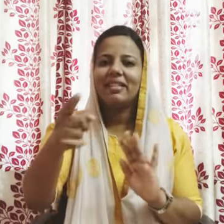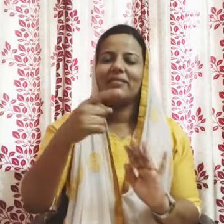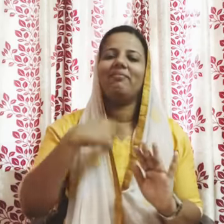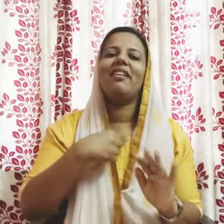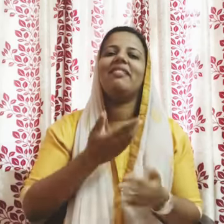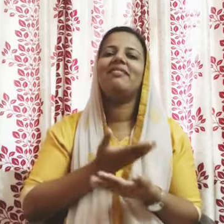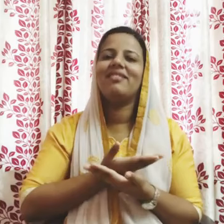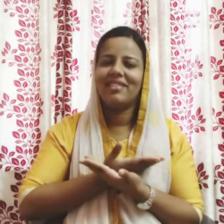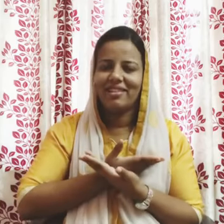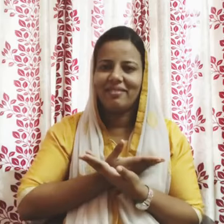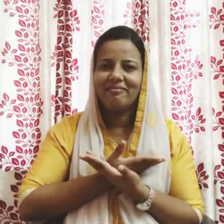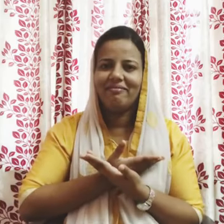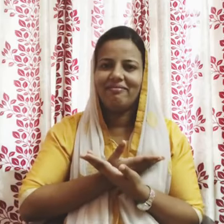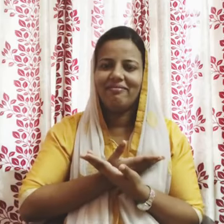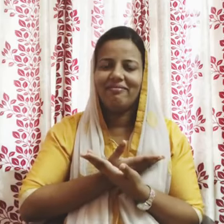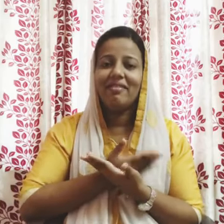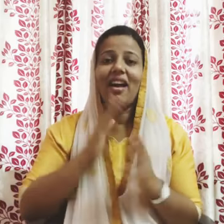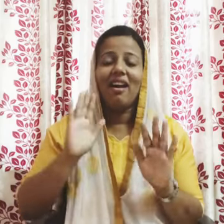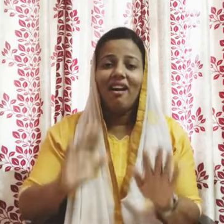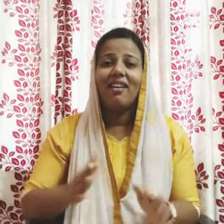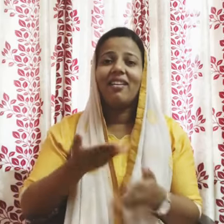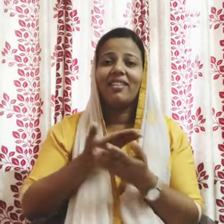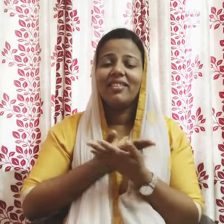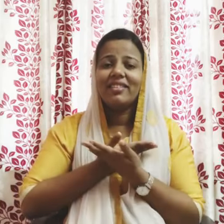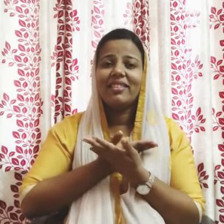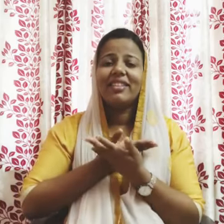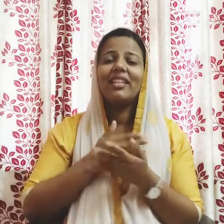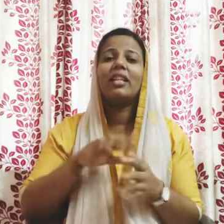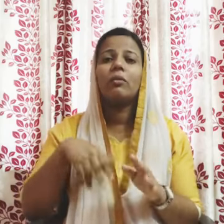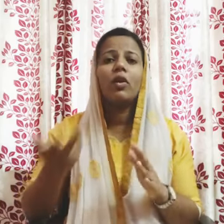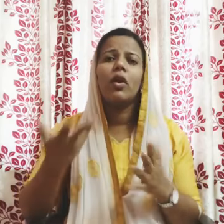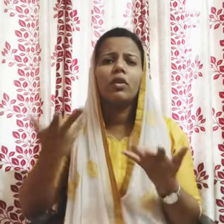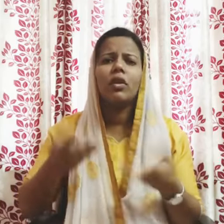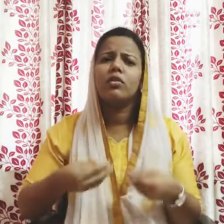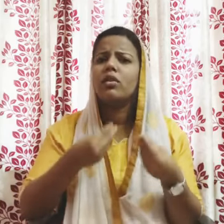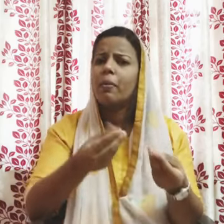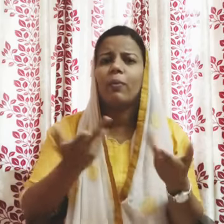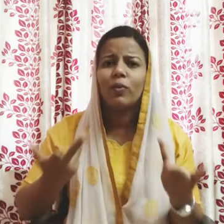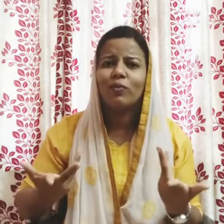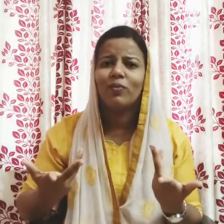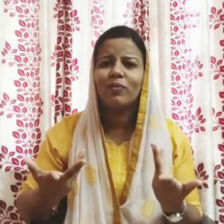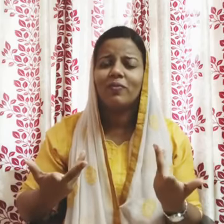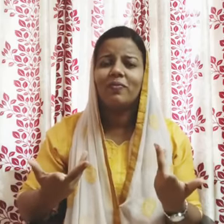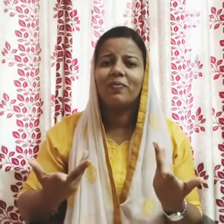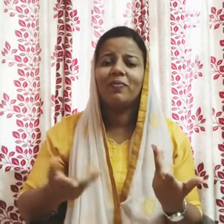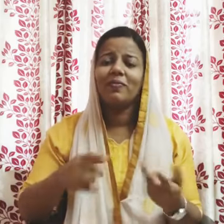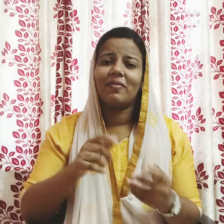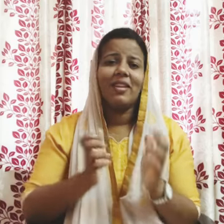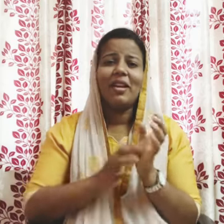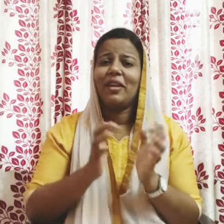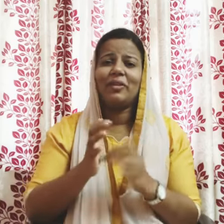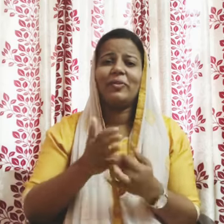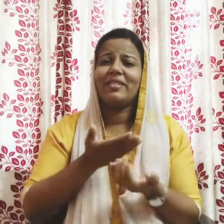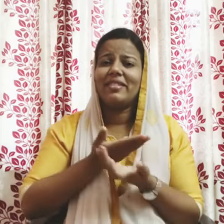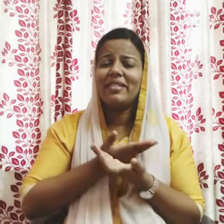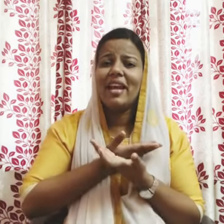സ്നേഹം, നിങ്ങളോടുള്ള സ്നേഹം. ആ സ്നേഹത്തിന് പകരമായിട്ട് നമുക്ക് എന്ത് ചെയ്യാൻ പറ്റും? അപ്പൊ നമ്മളോട്